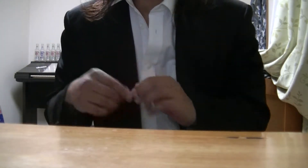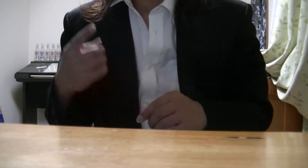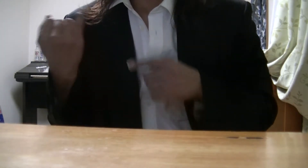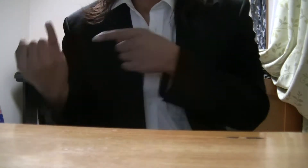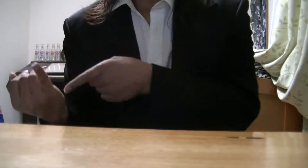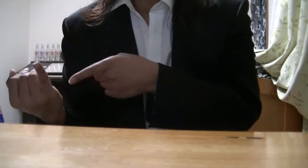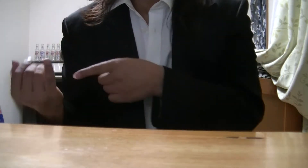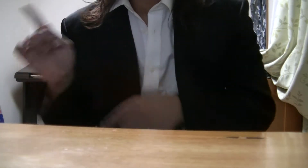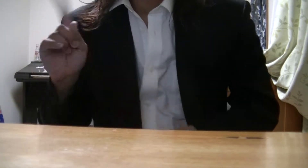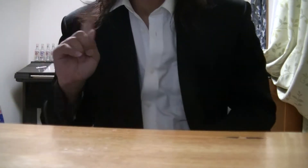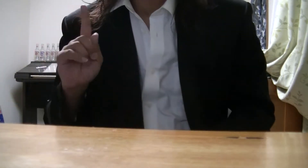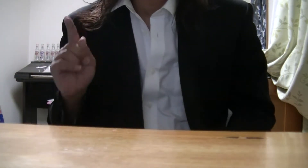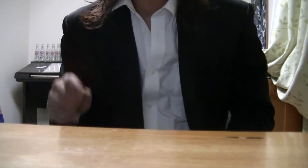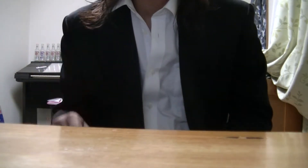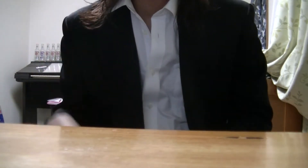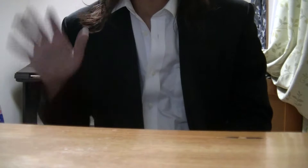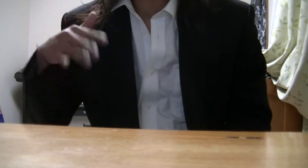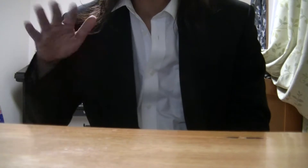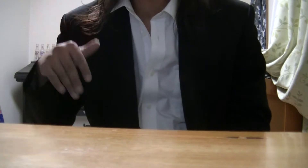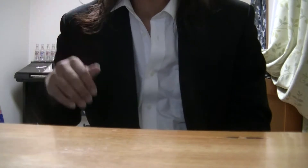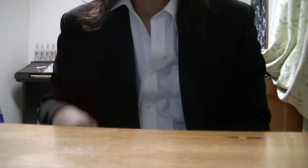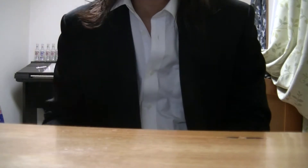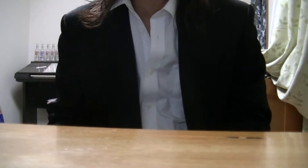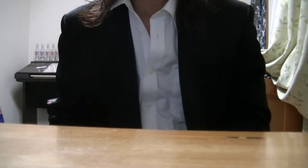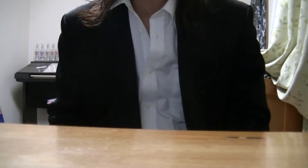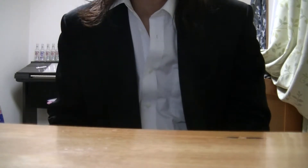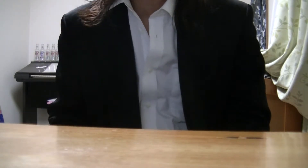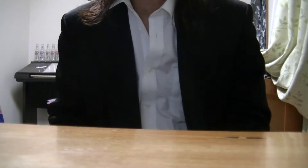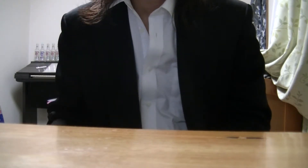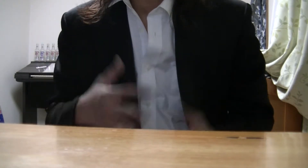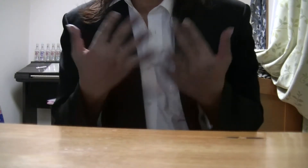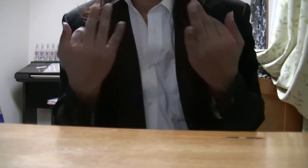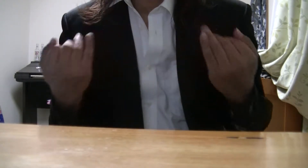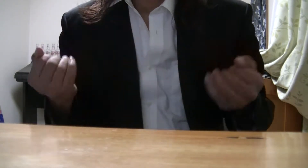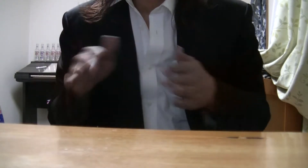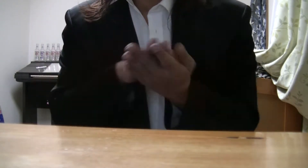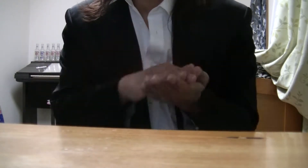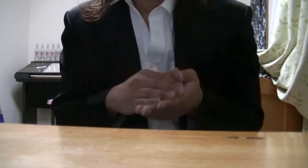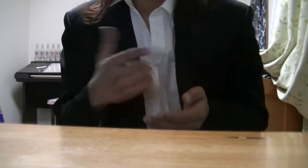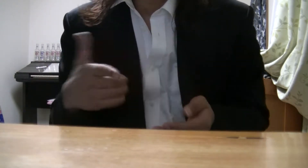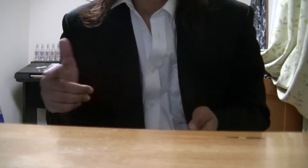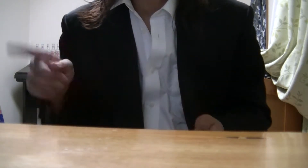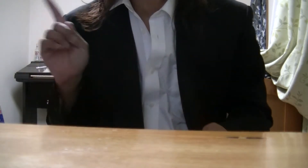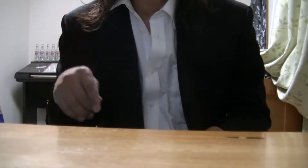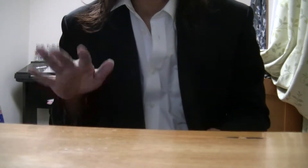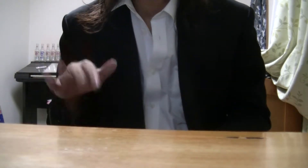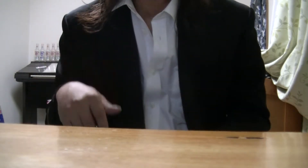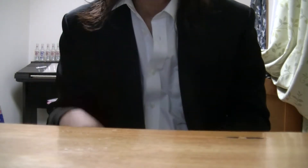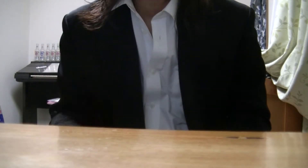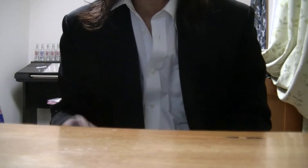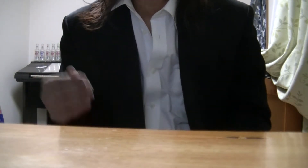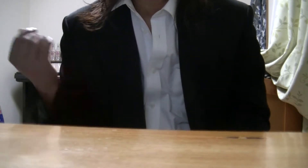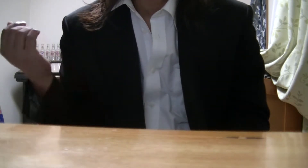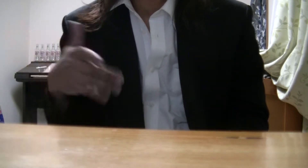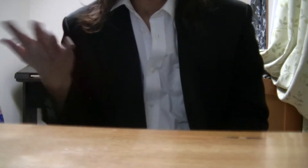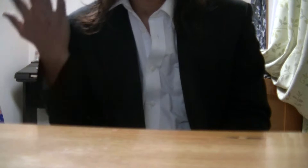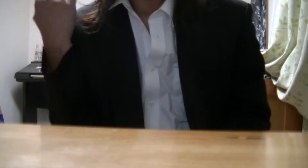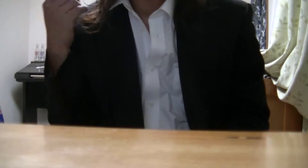思議だったから、ね、お母さんっていっぱい亡くなったんですねって、そうよって、でもさっき僕不思議だったんですけ